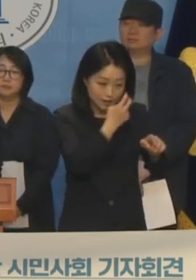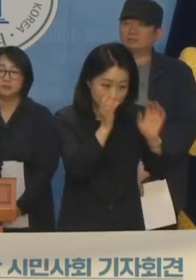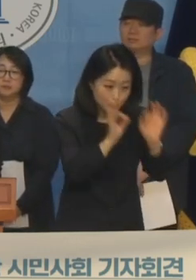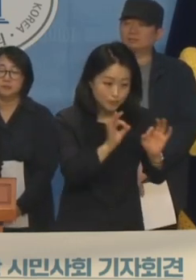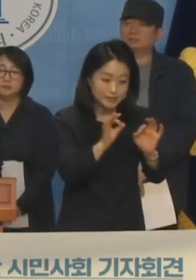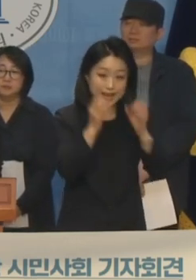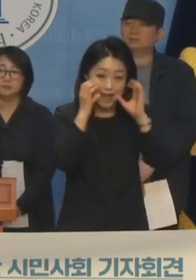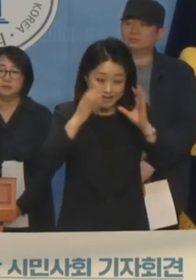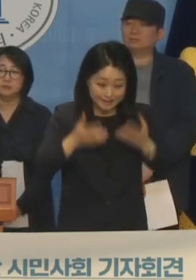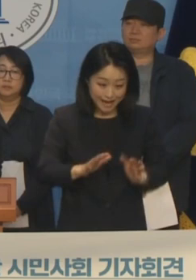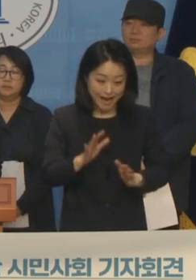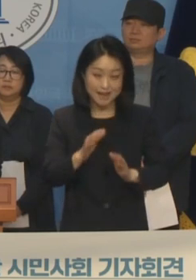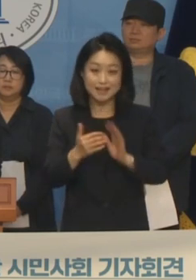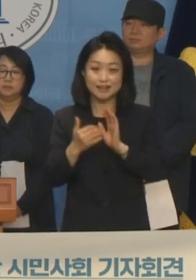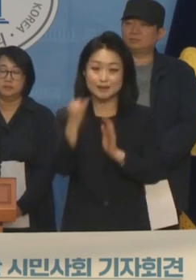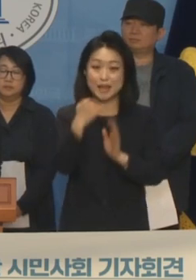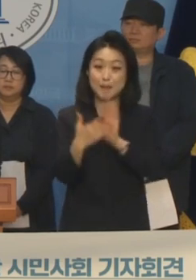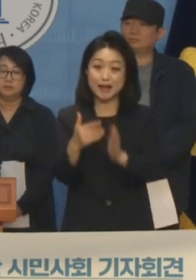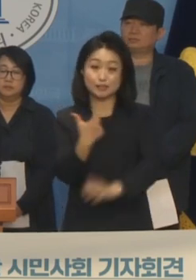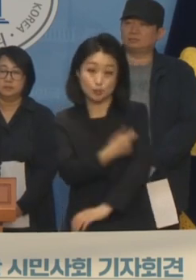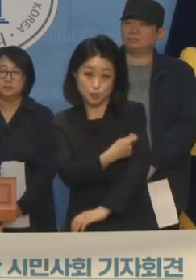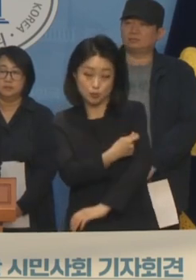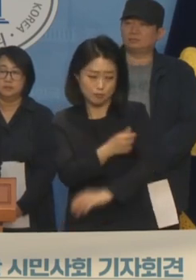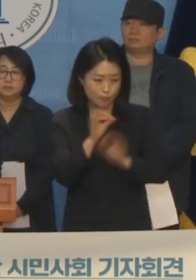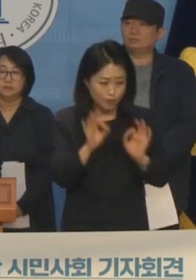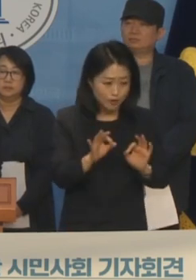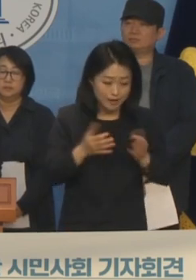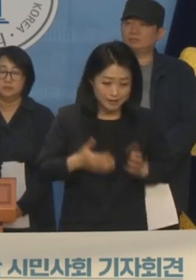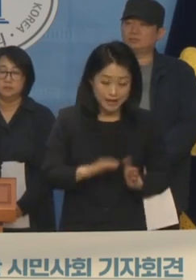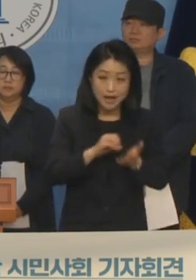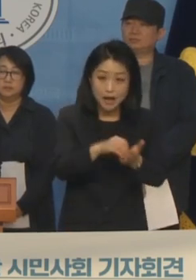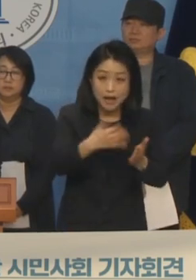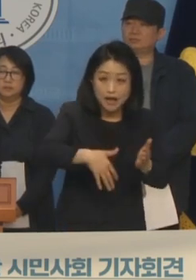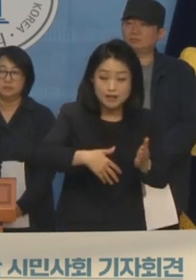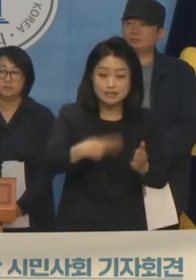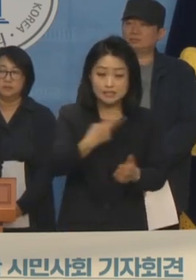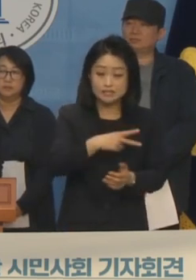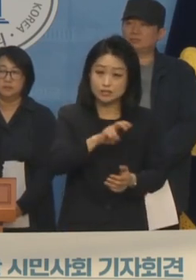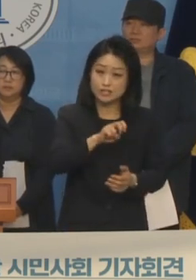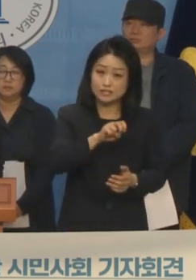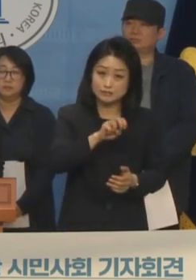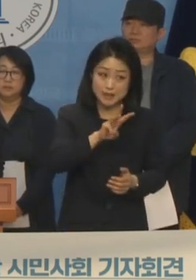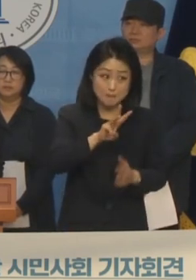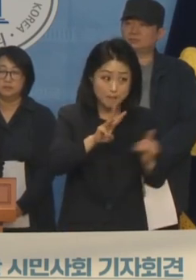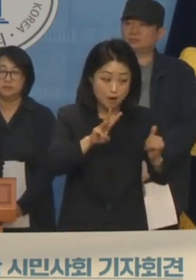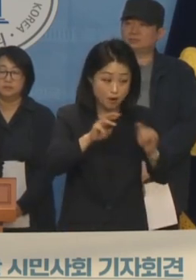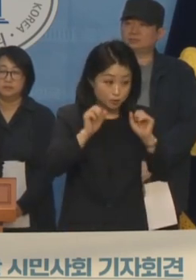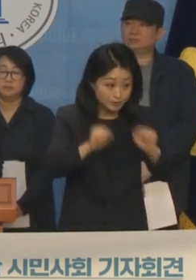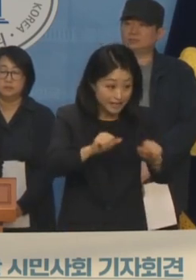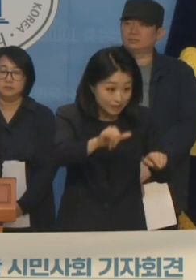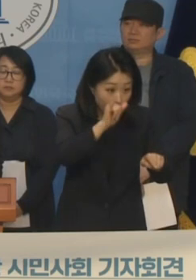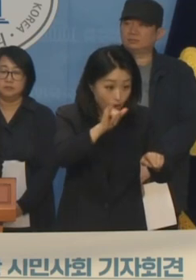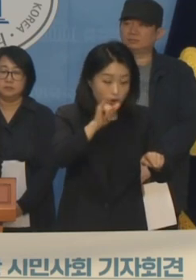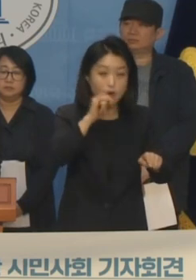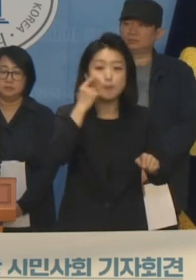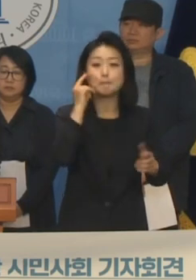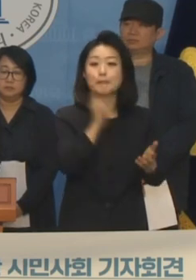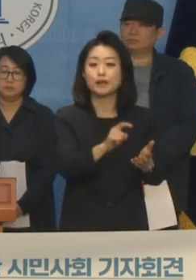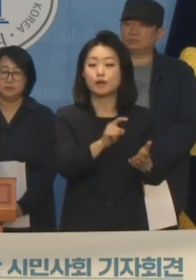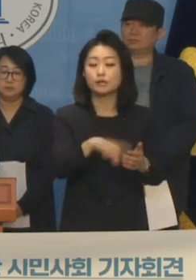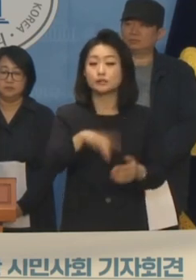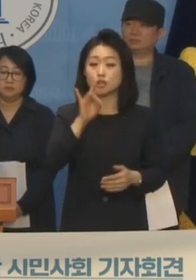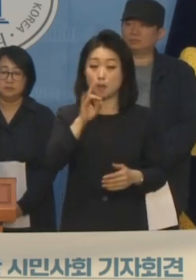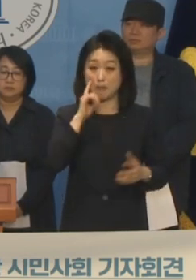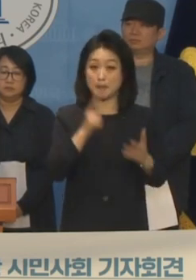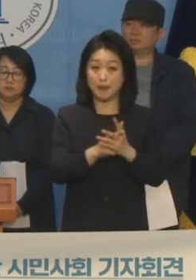예방접종을 받았지만 출생신고되지 않은 아동이 2,236명 존재한다는 조사 결과를 밝혔습니다. 애초에